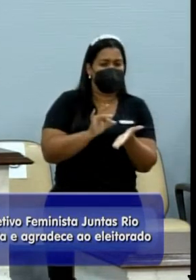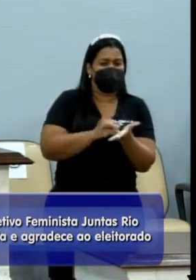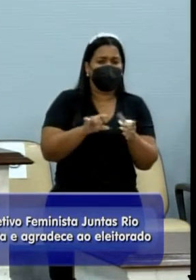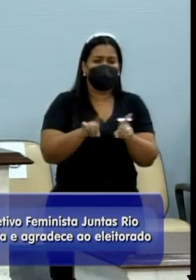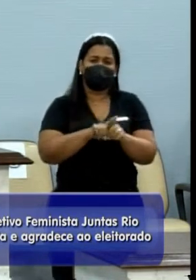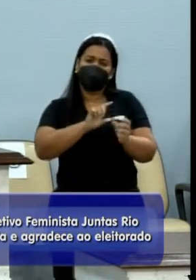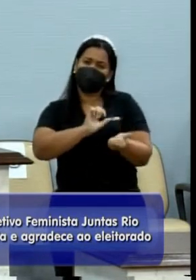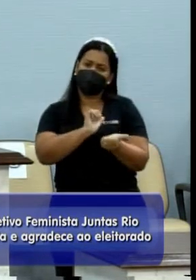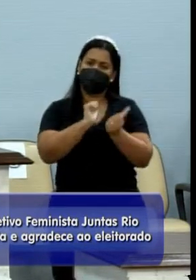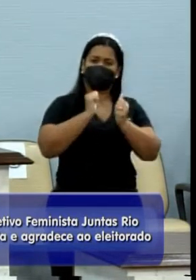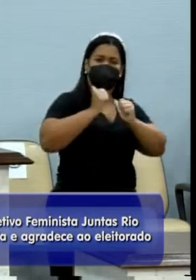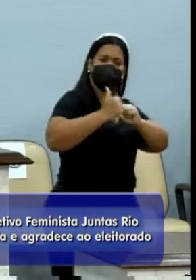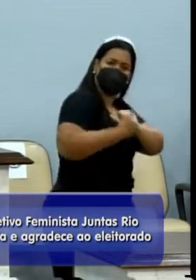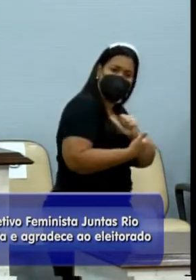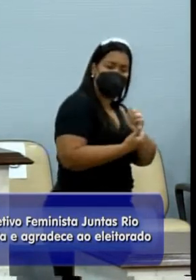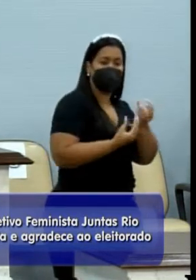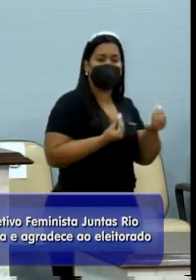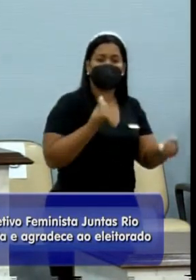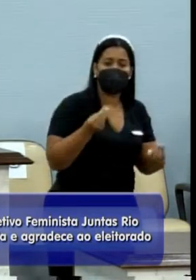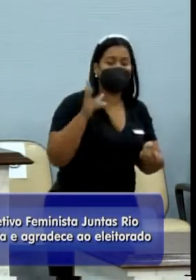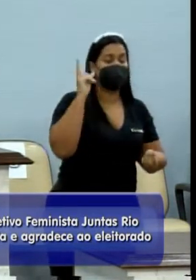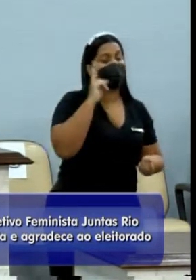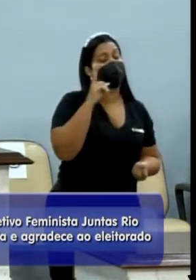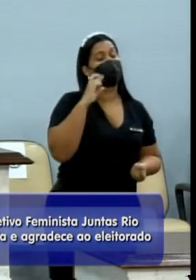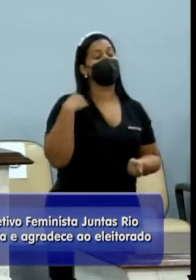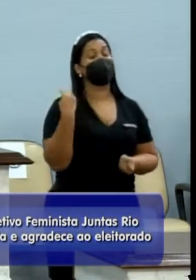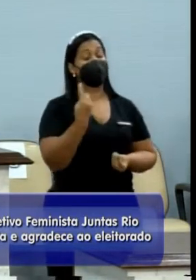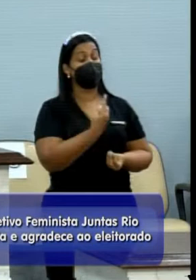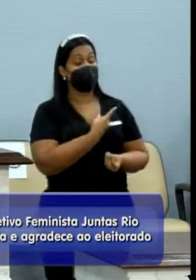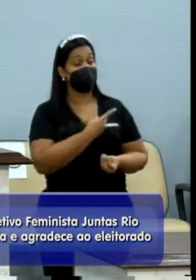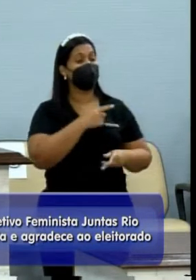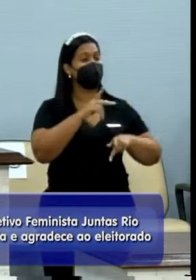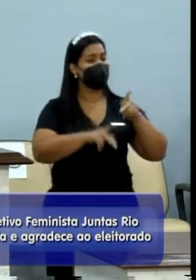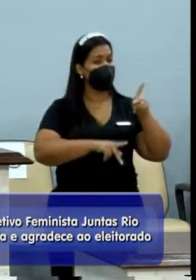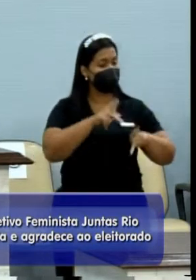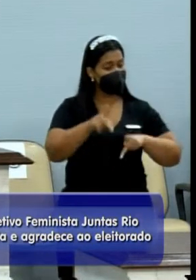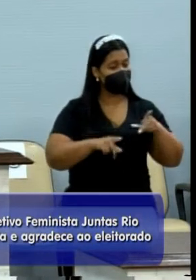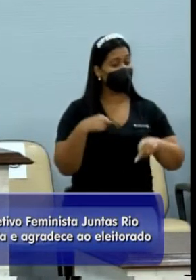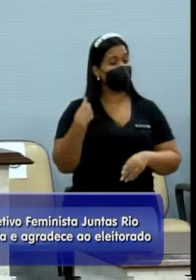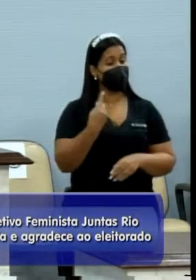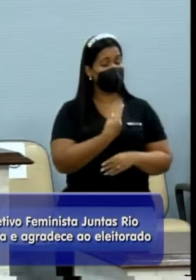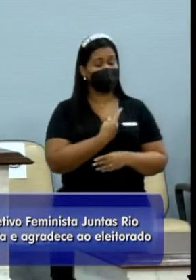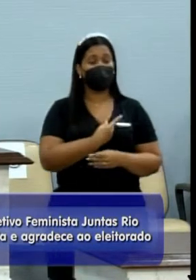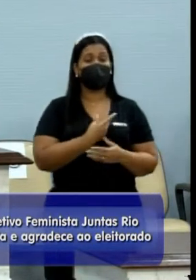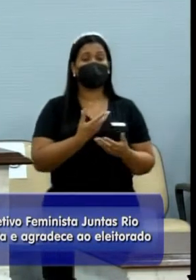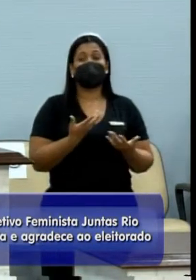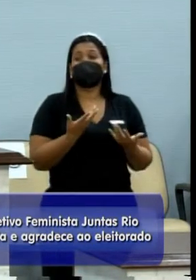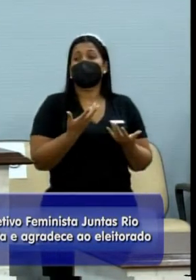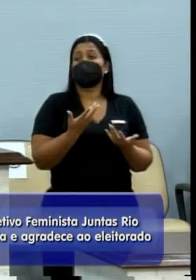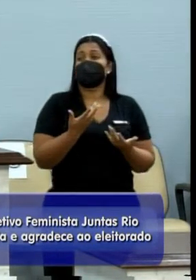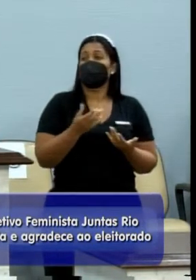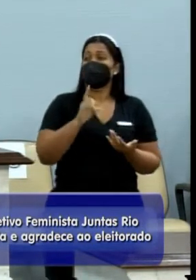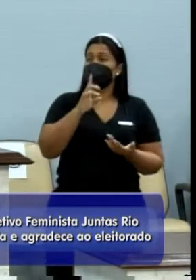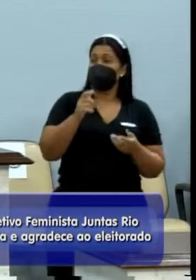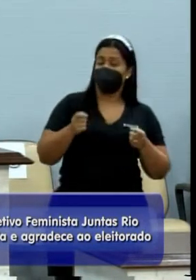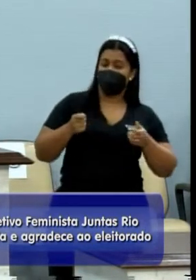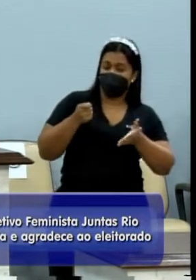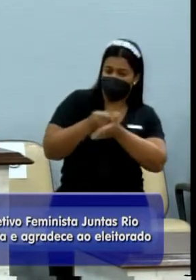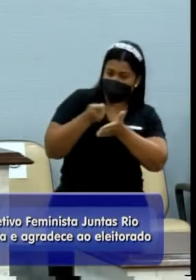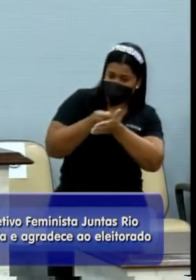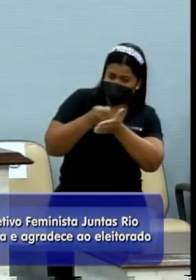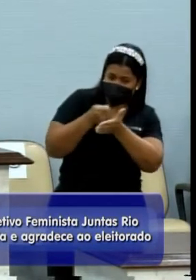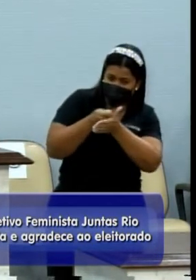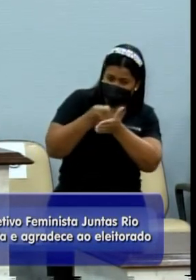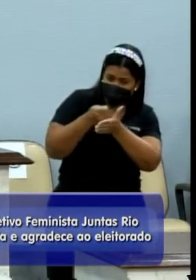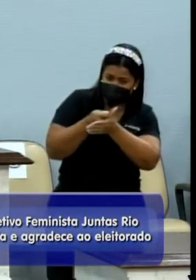inverter qual é a história da nossa população, do nosso povo, porque não houve só a ditadura